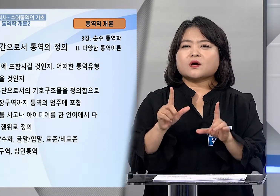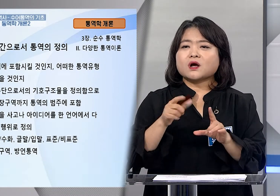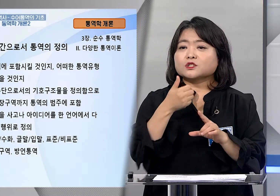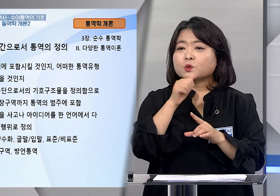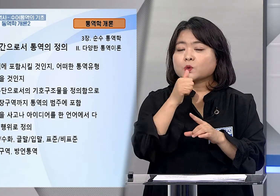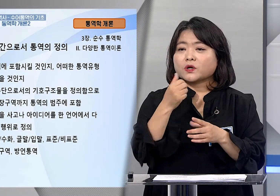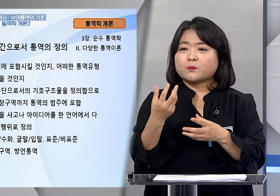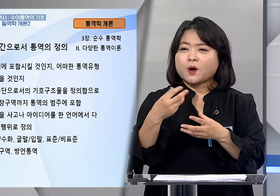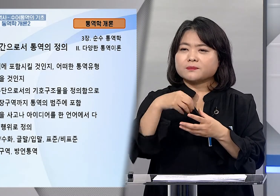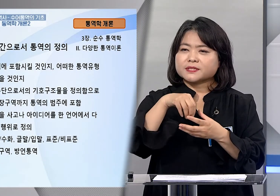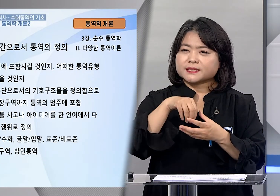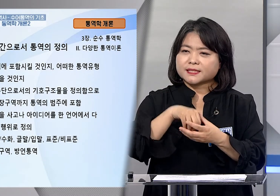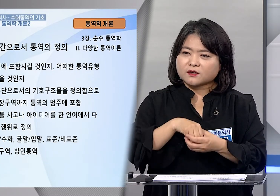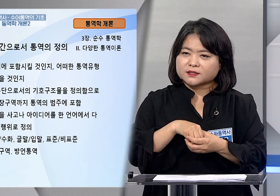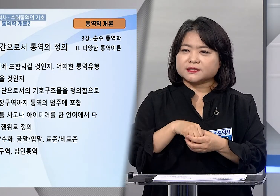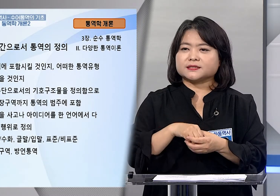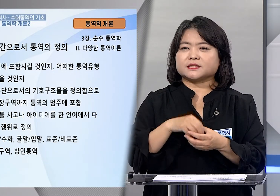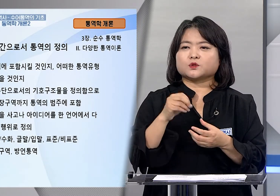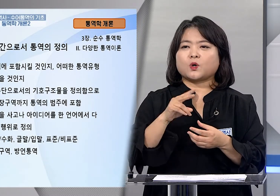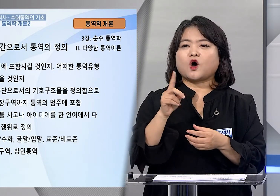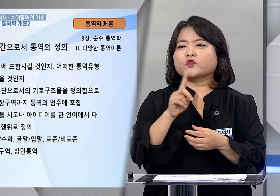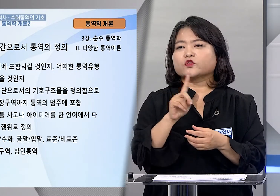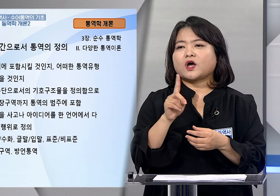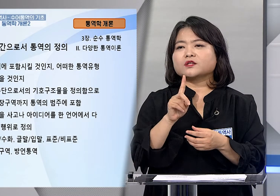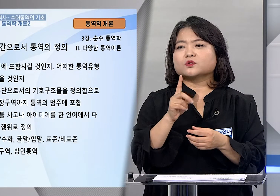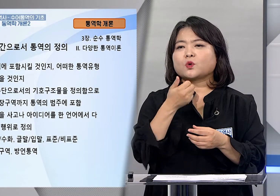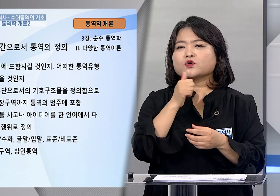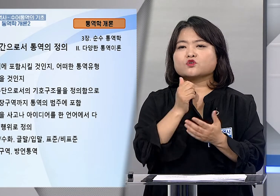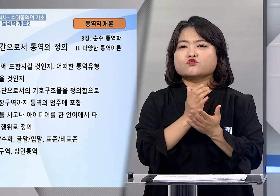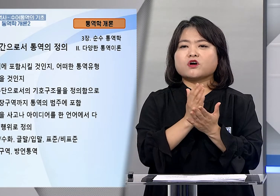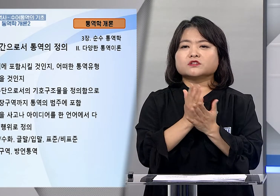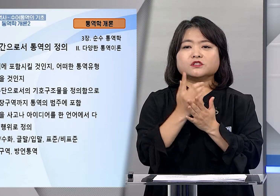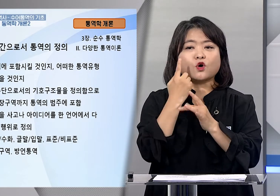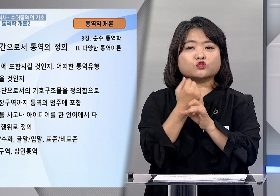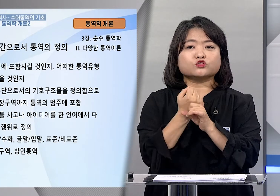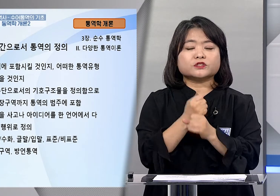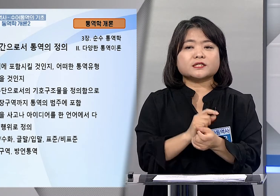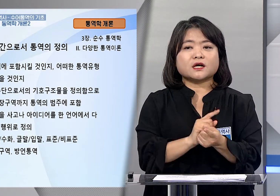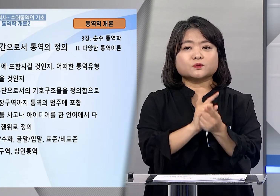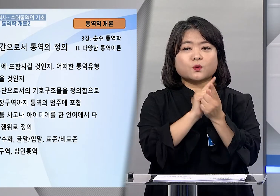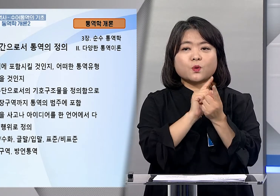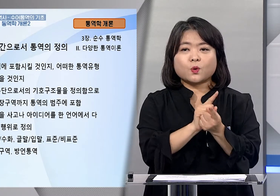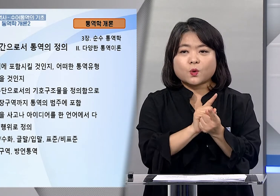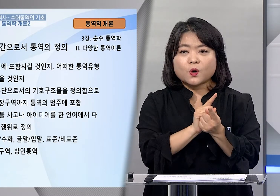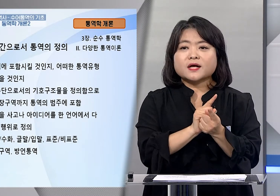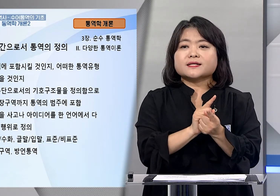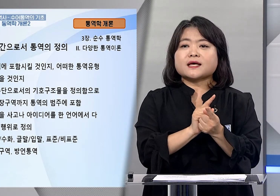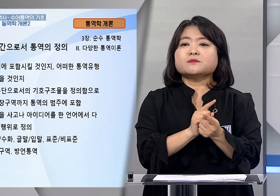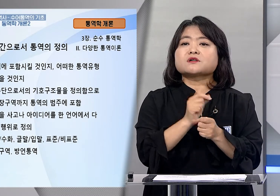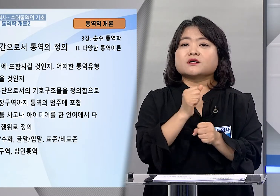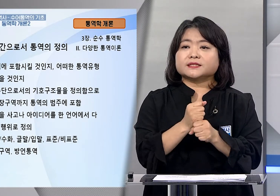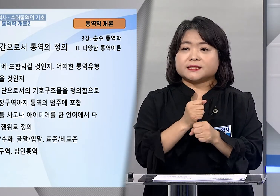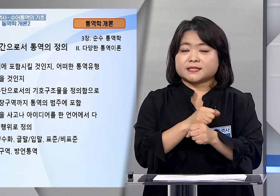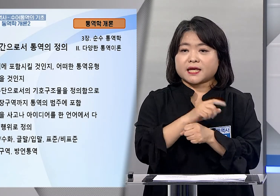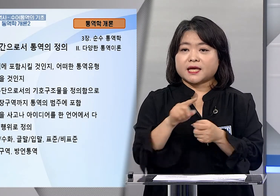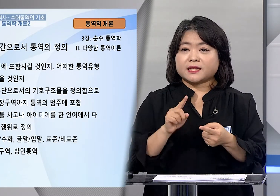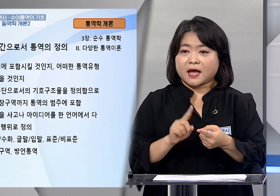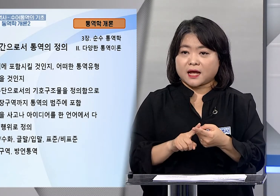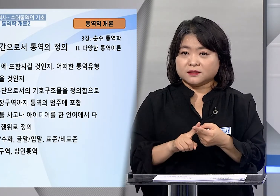상황을 통역에 포함시킬 것인지 또한 어떠한 통역 유형을 연구 대상으로 삼을 것인지에 대한